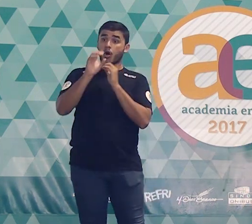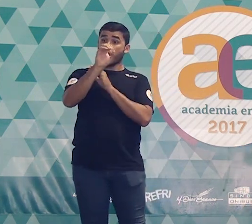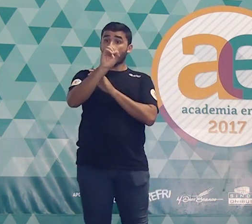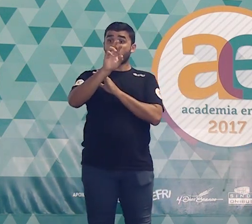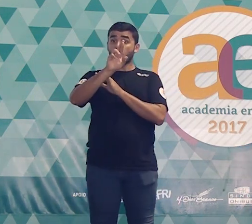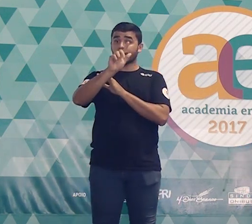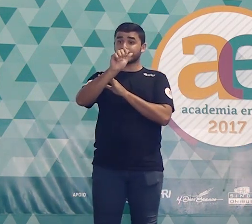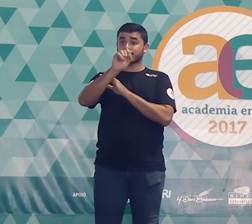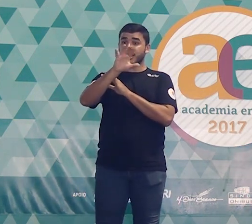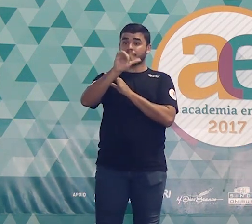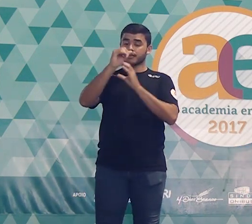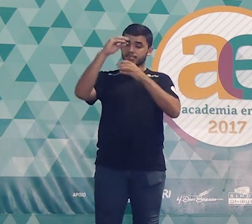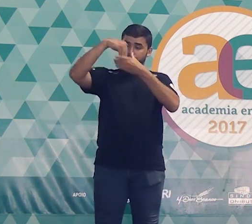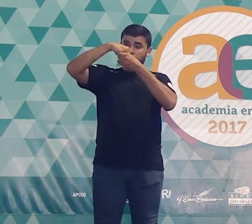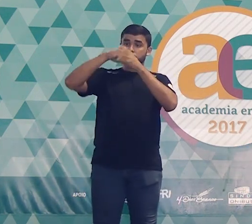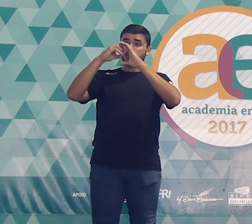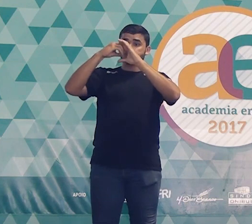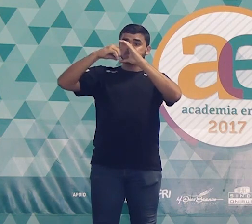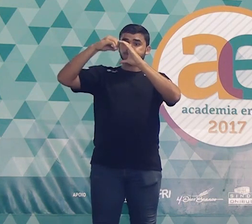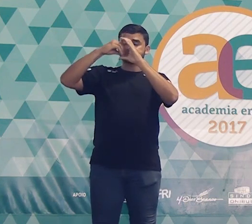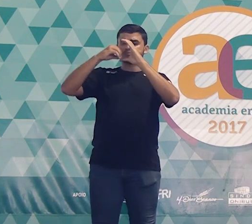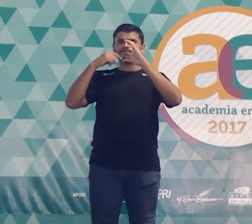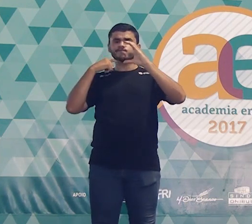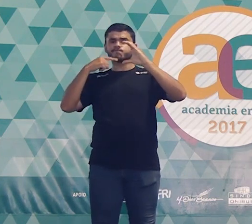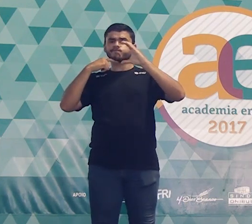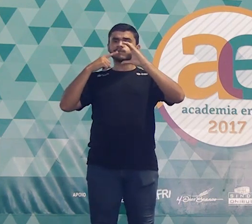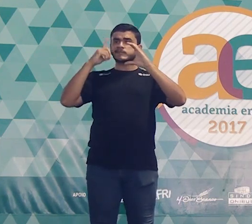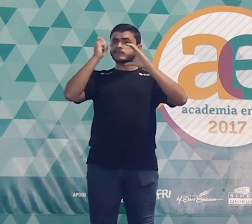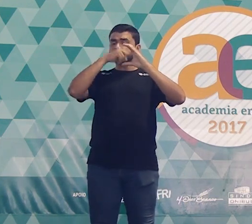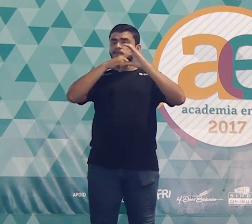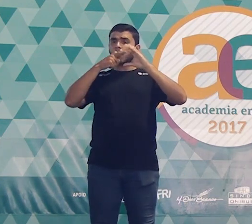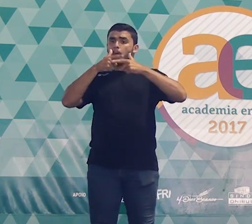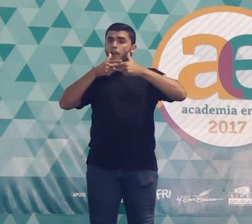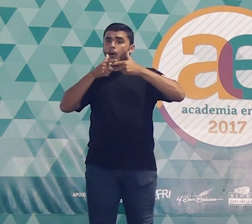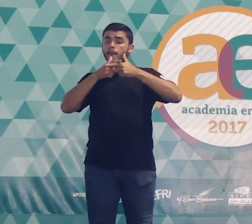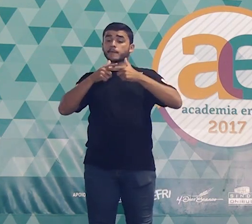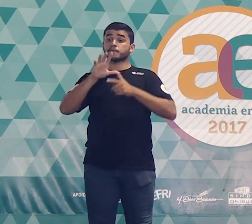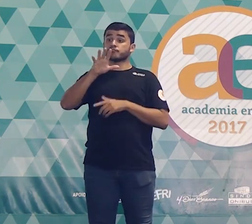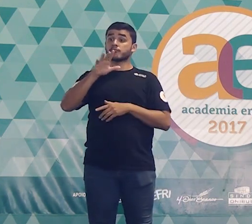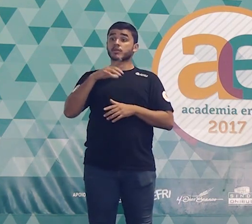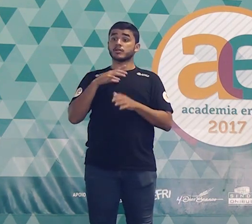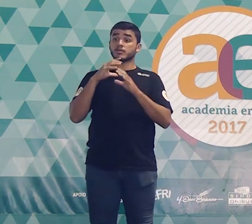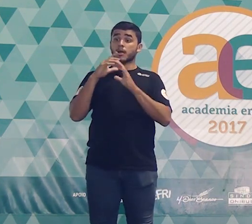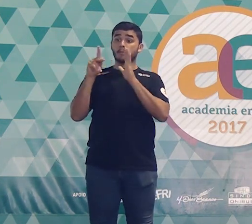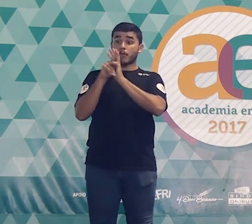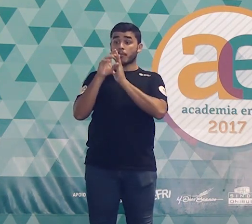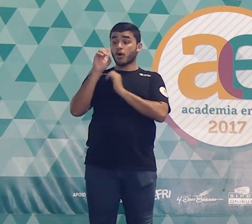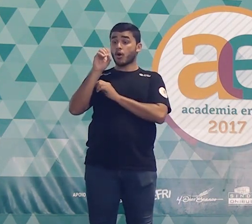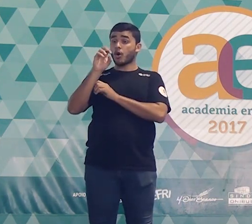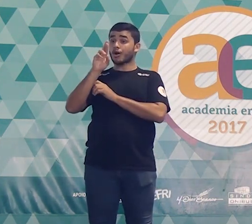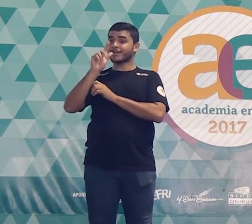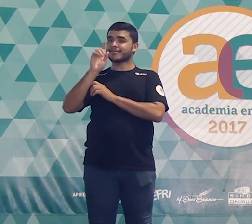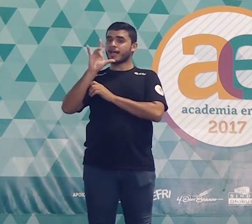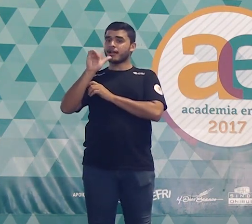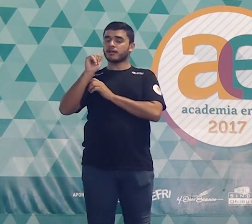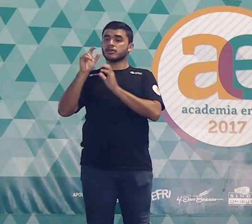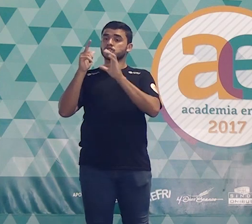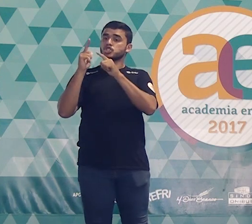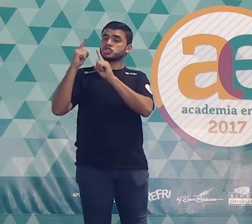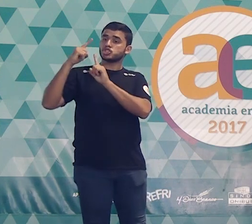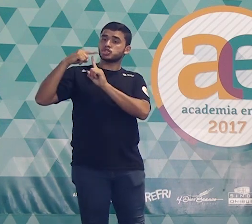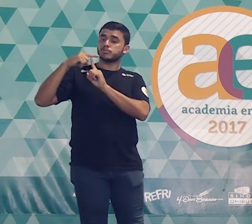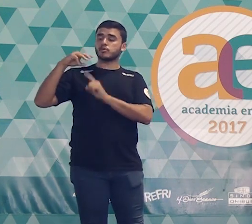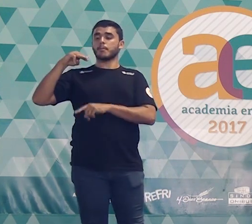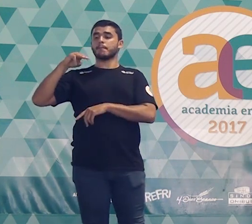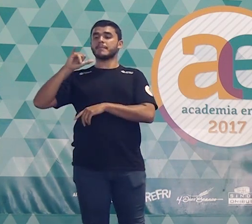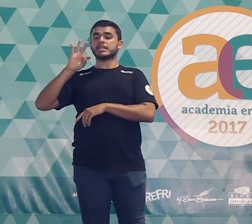célula não está legal. Por exemplo, existe uma organela que eu vou falar já já, chamada mitocôndria. A mitocôndria é uma organela responsável